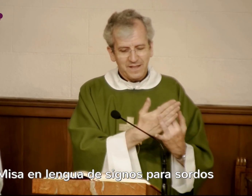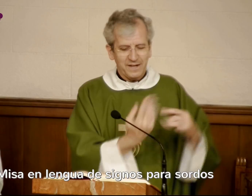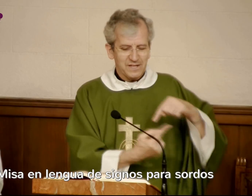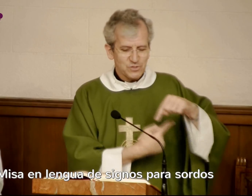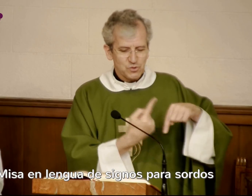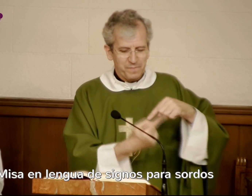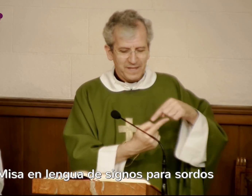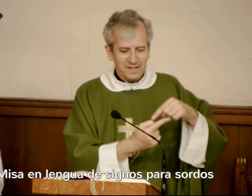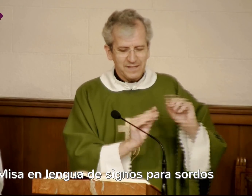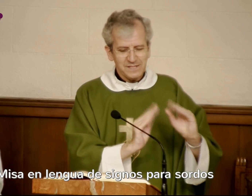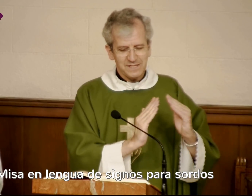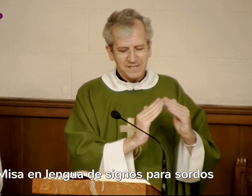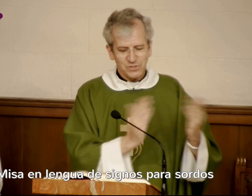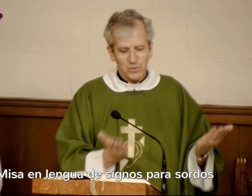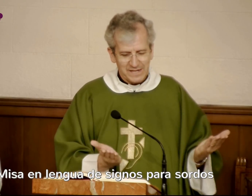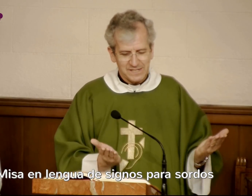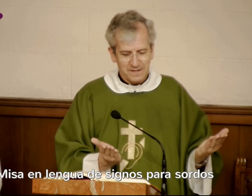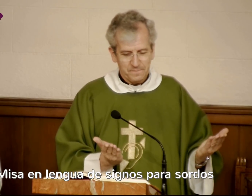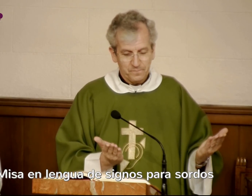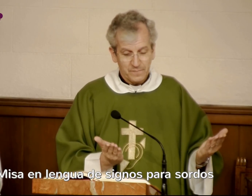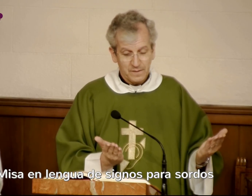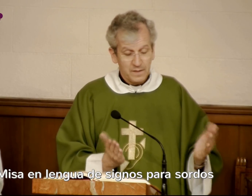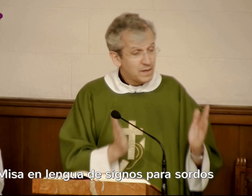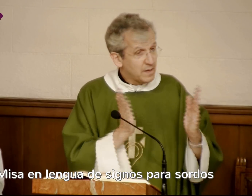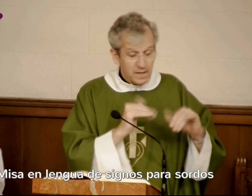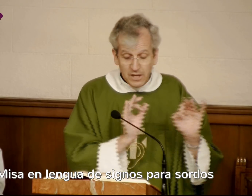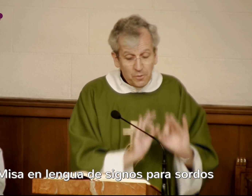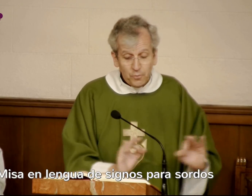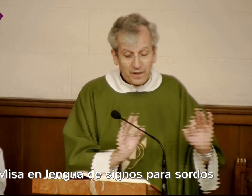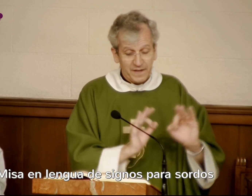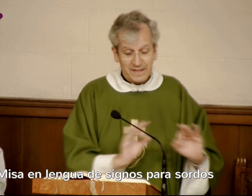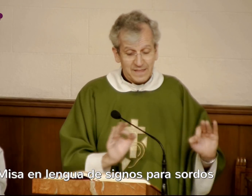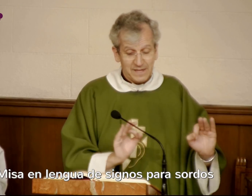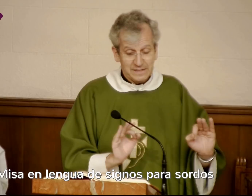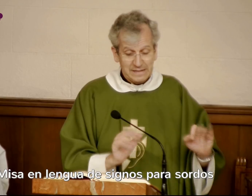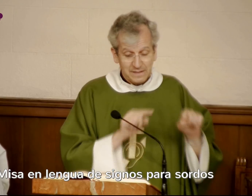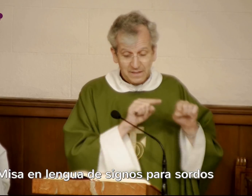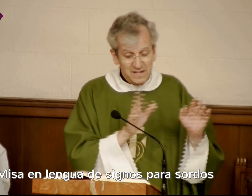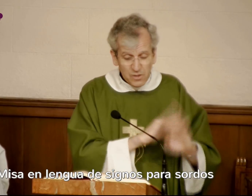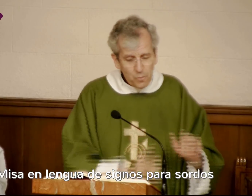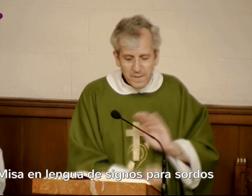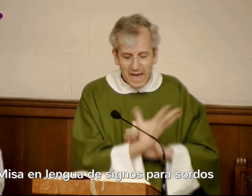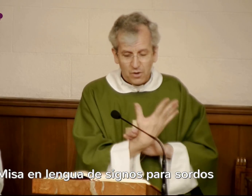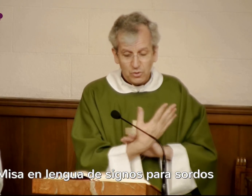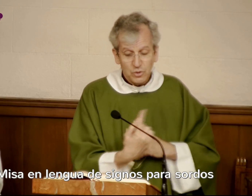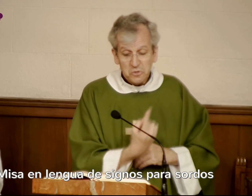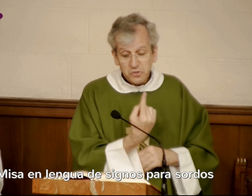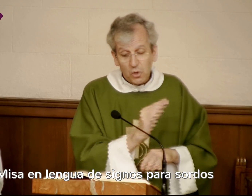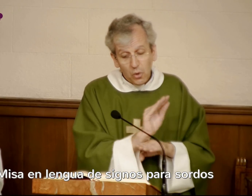entre sus parientes y en su casa? Y no pudo hacer nada, ningún milagro, solo